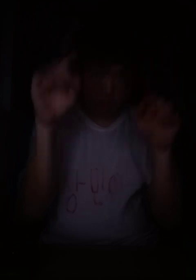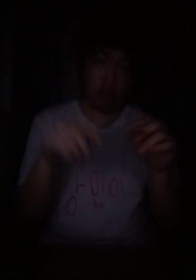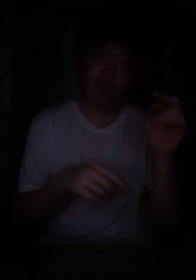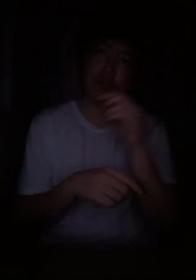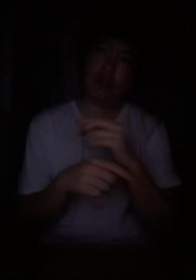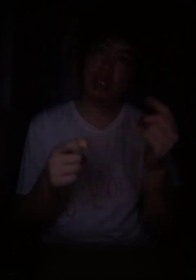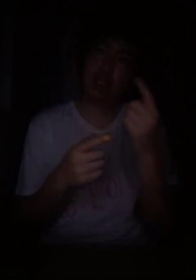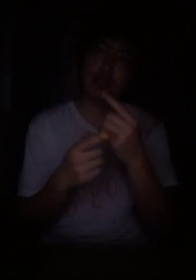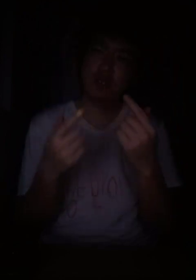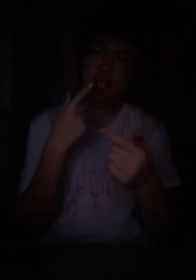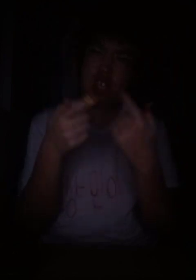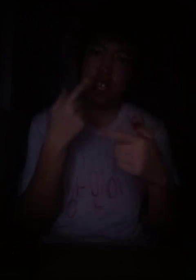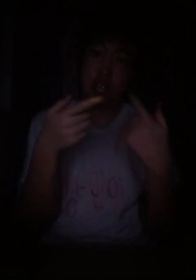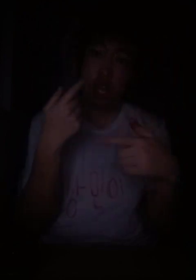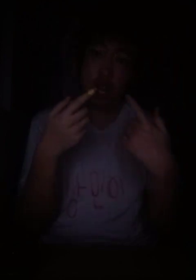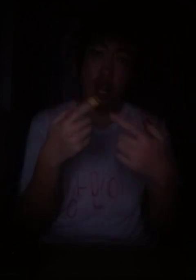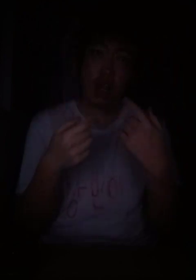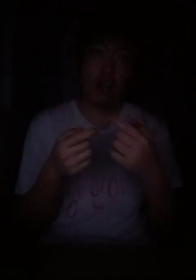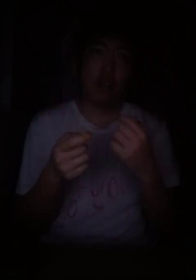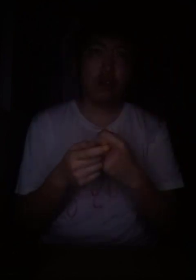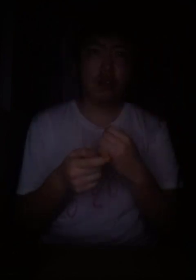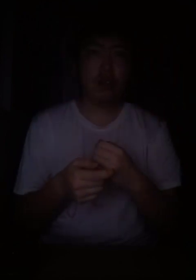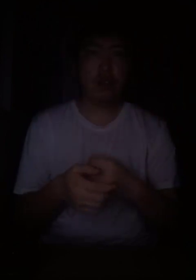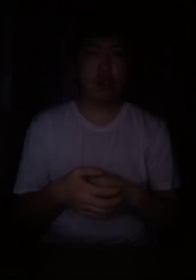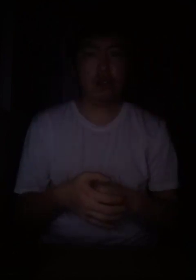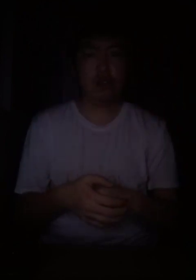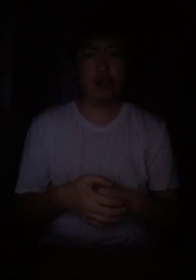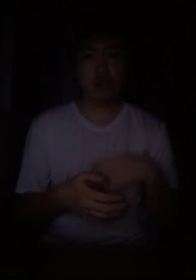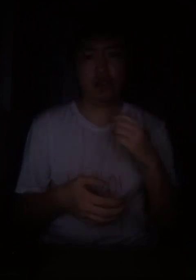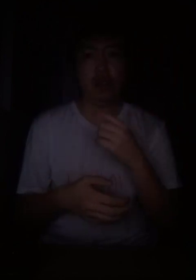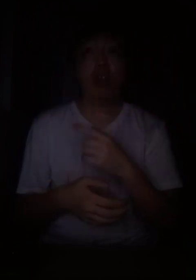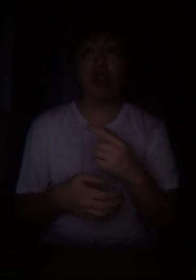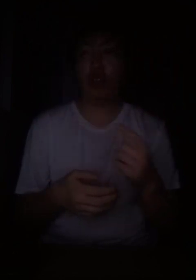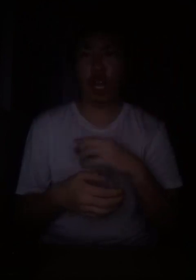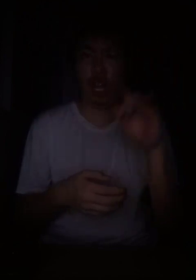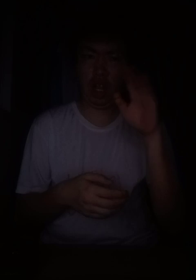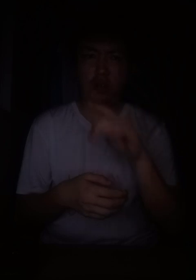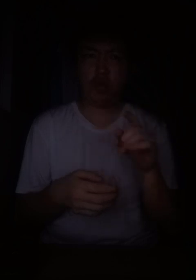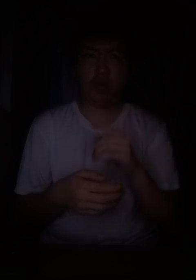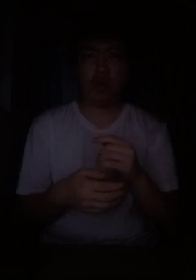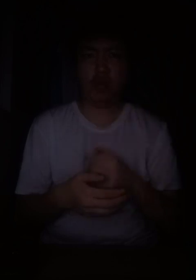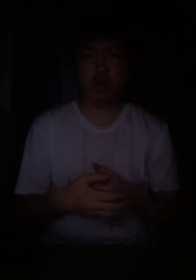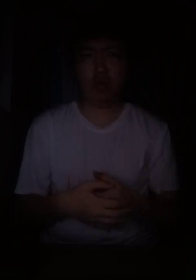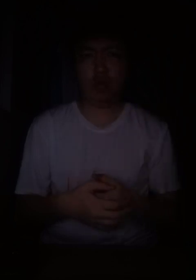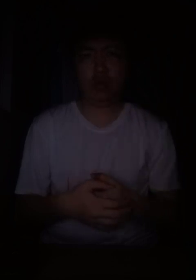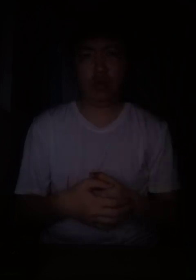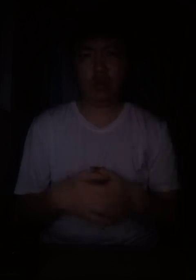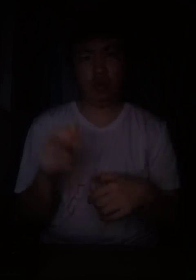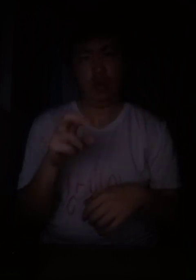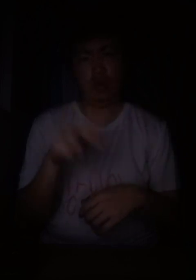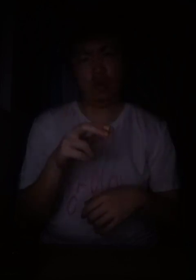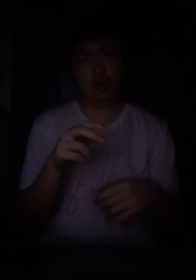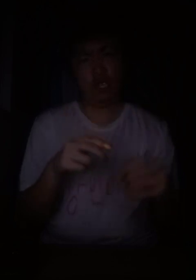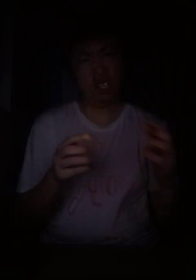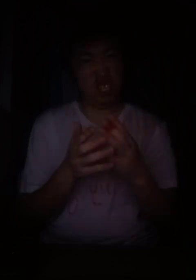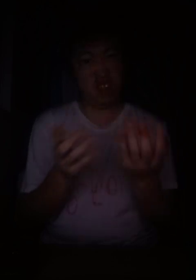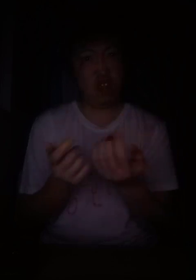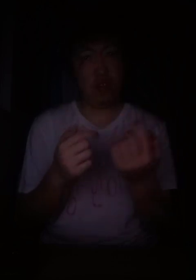이름을 불러가면서 뭐 어떻게 해라 막 이렇게 현장에서 소리를 그러면 지르고. 도박도 도박이지만 그분들에게는